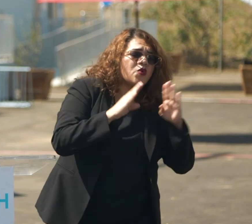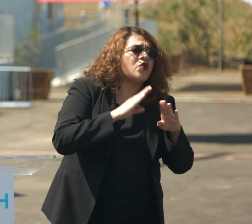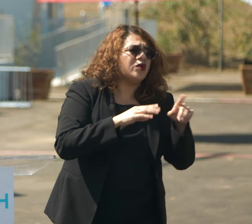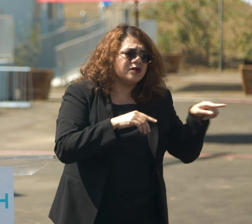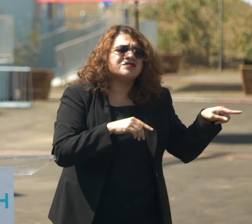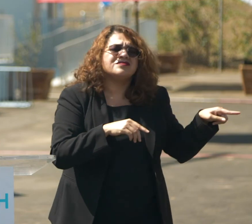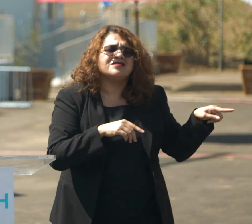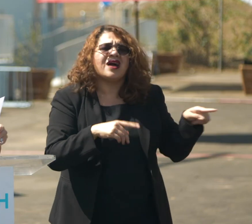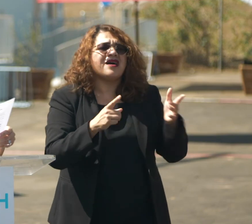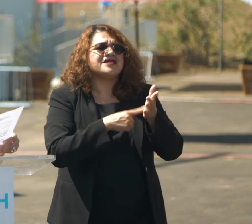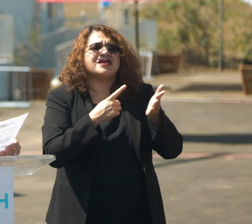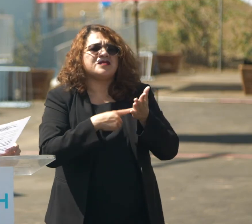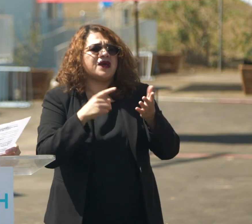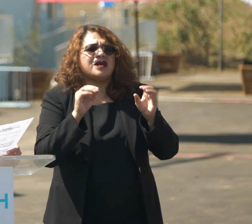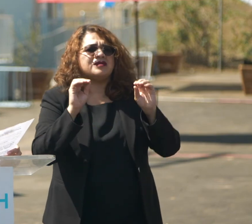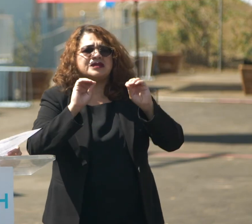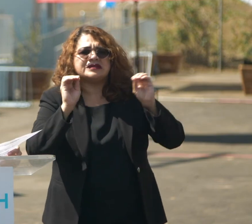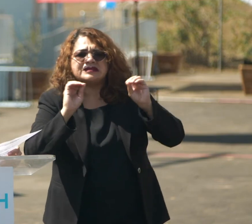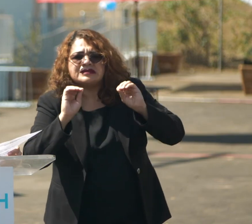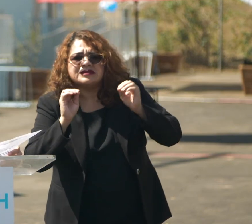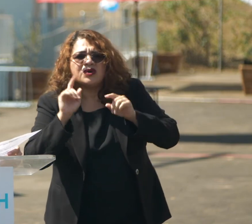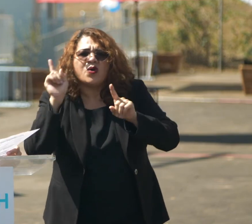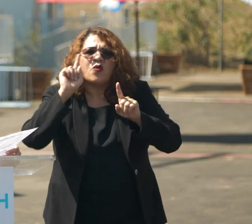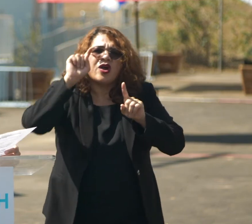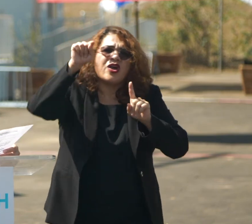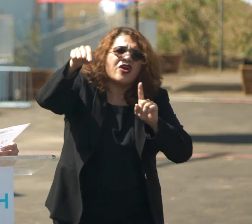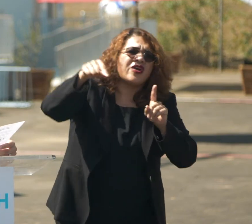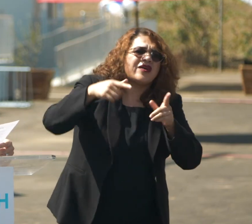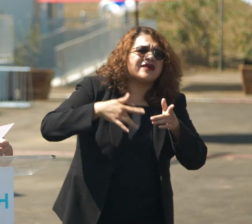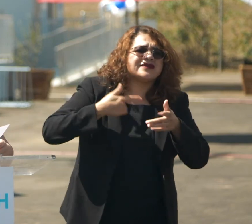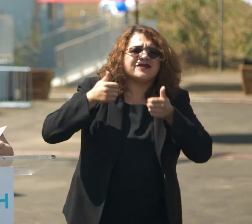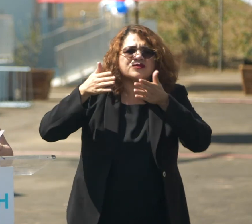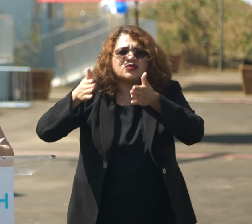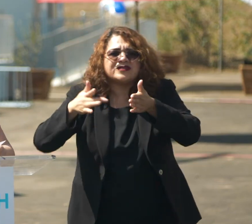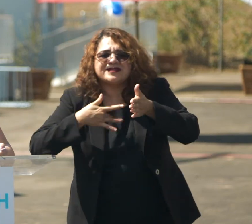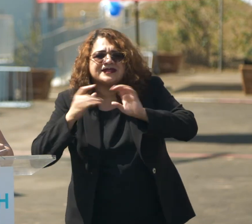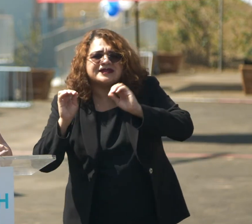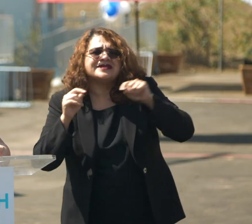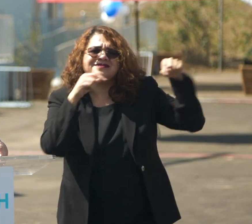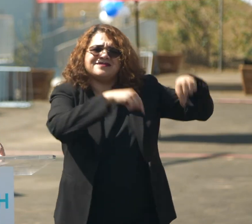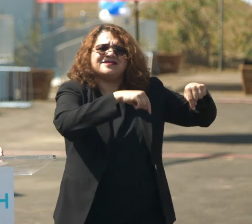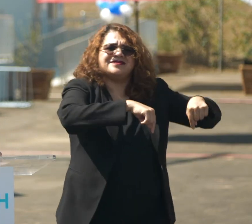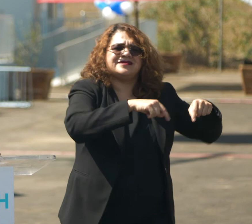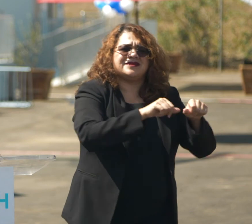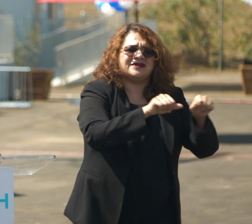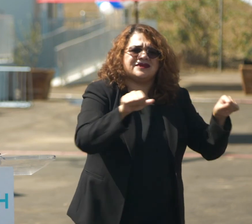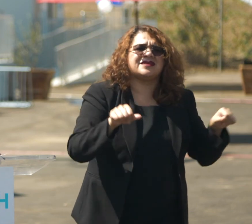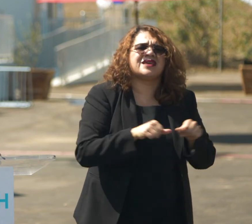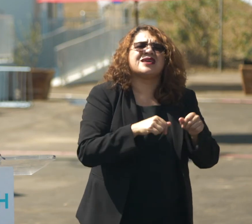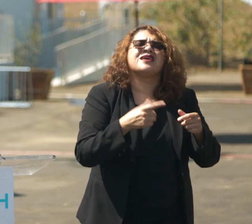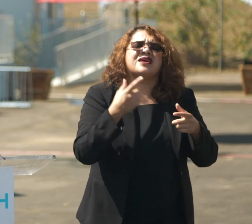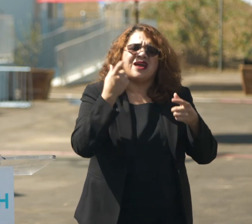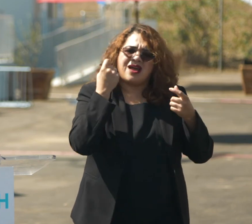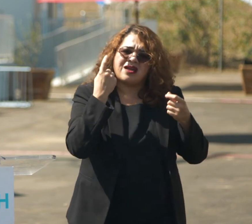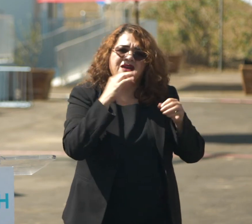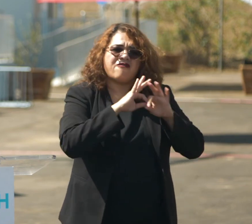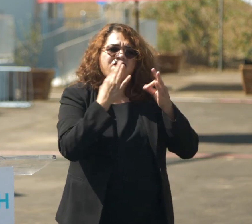áreas de servicio que acomodan a familias. El centro ayudará a las personas a acceder a una vivienda